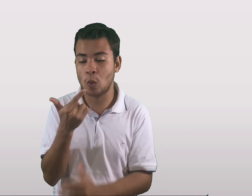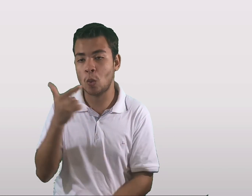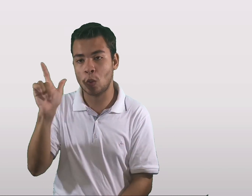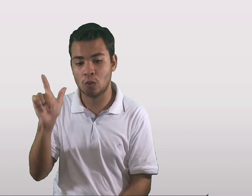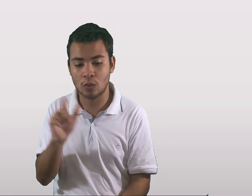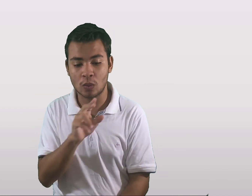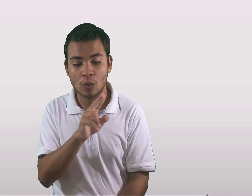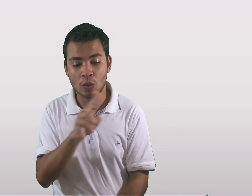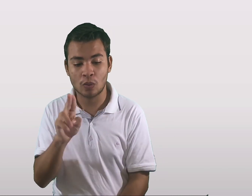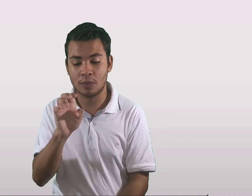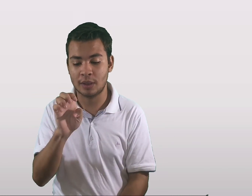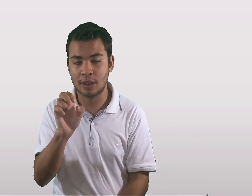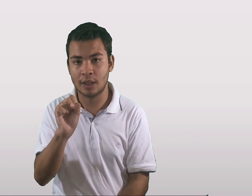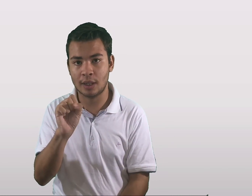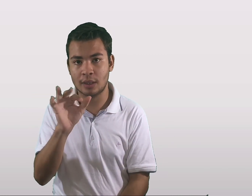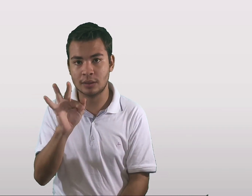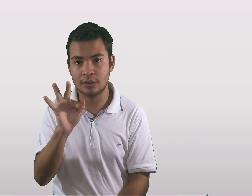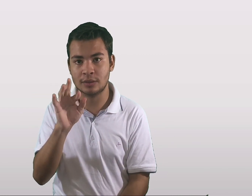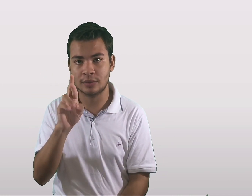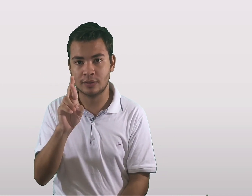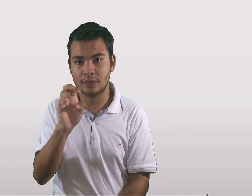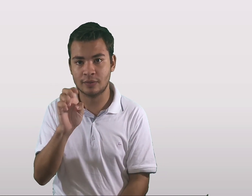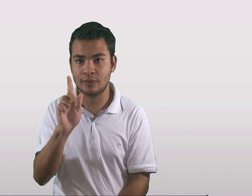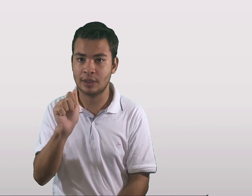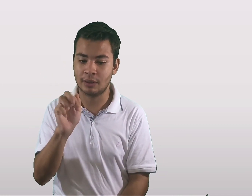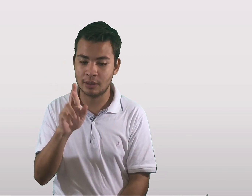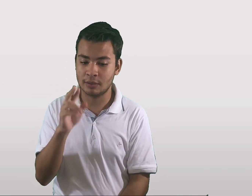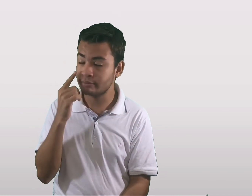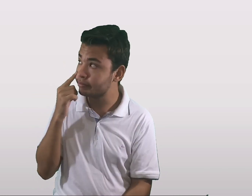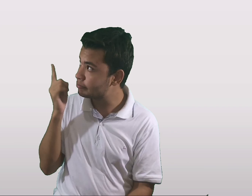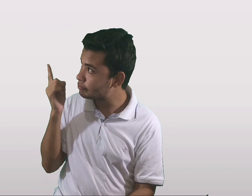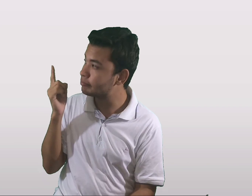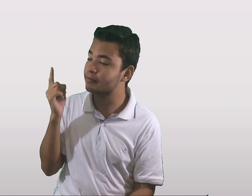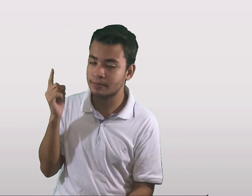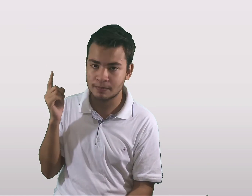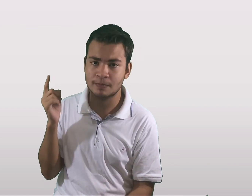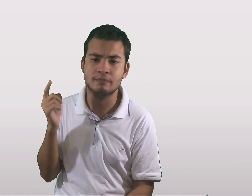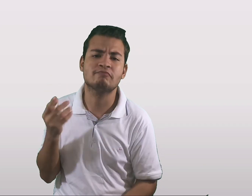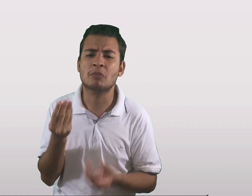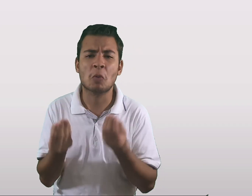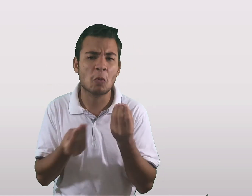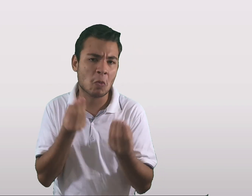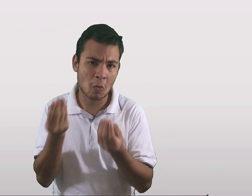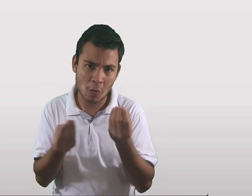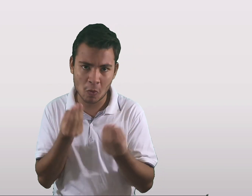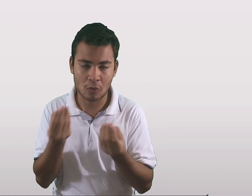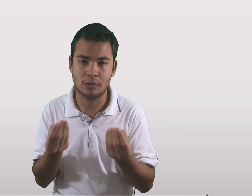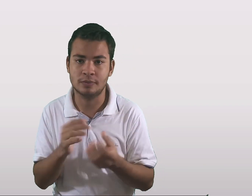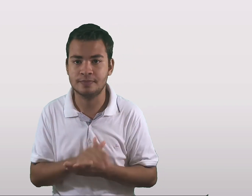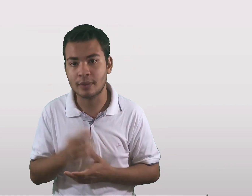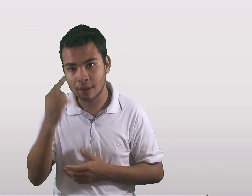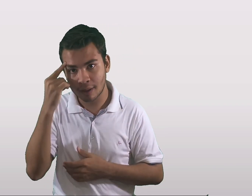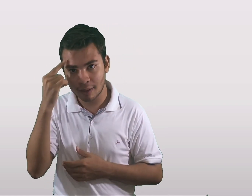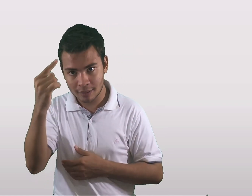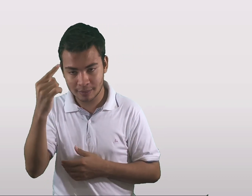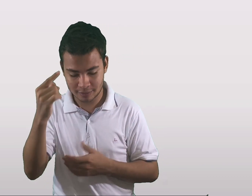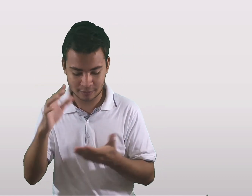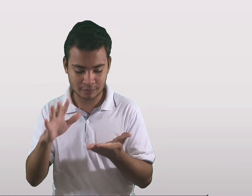Agora, nós vamos ver outro contato, que é o esfregar. Como que eu uso ele?